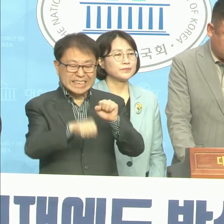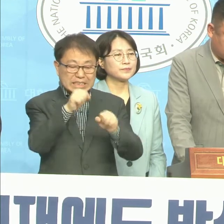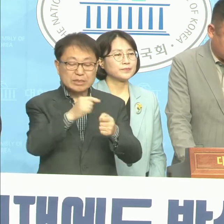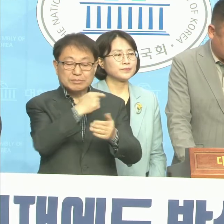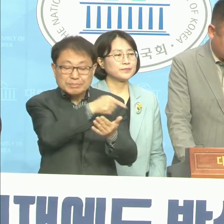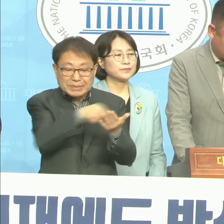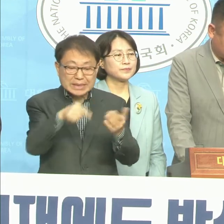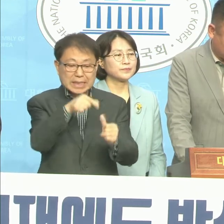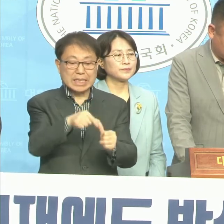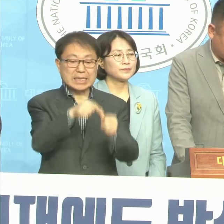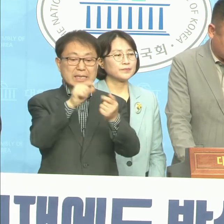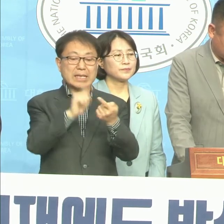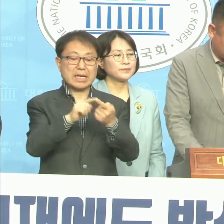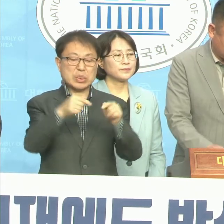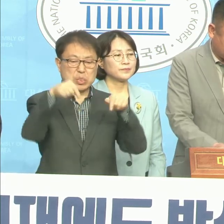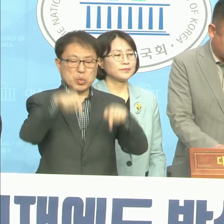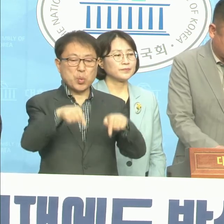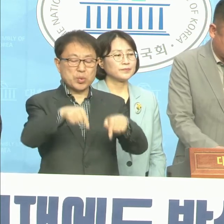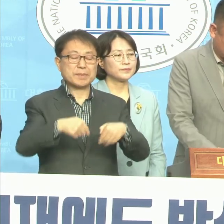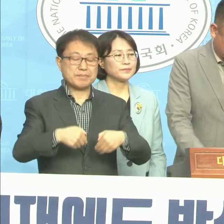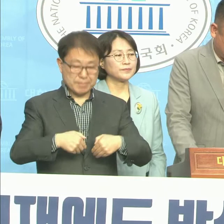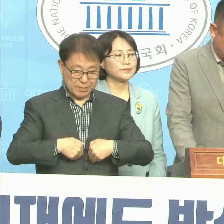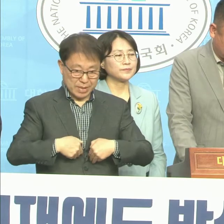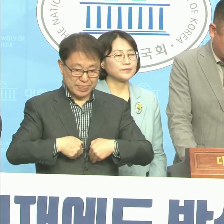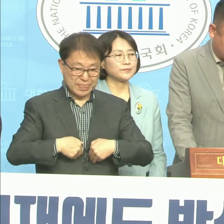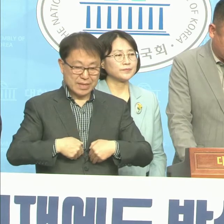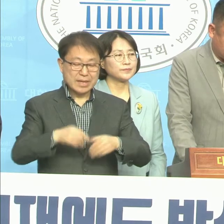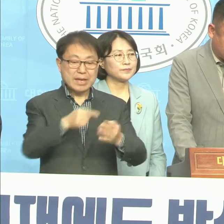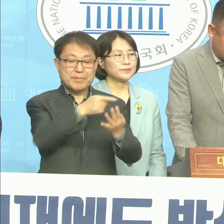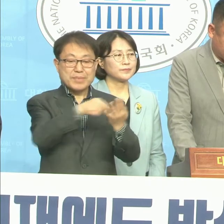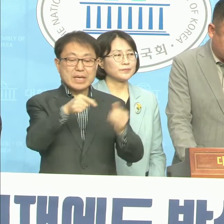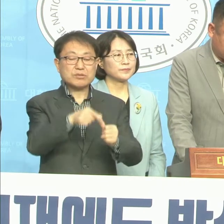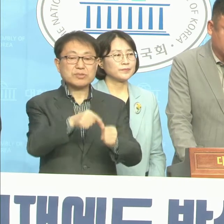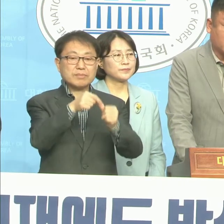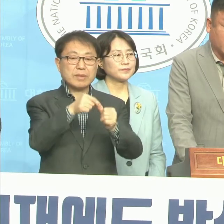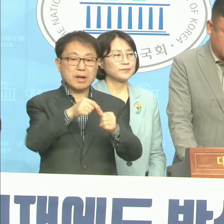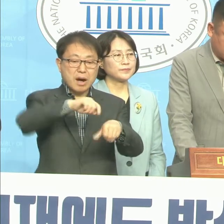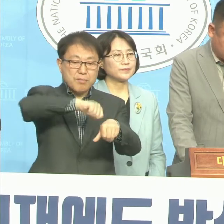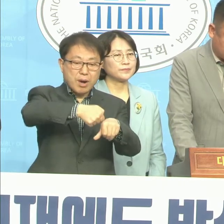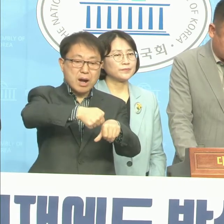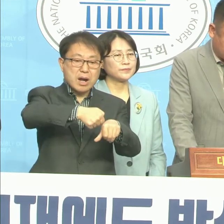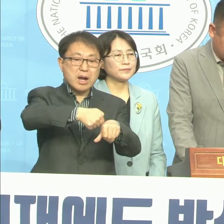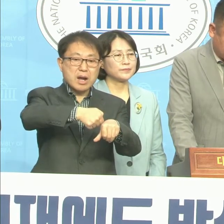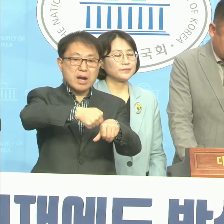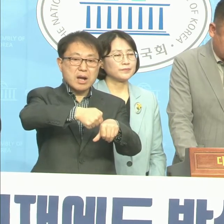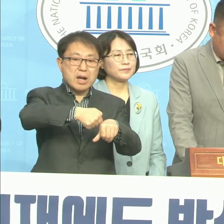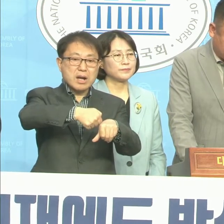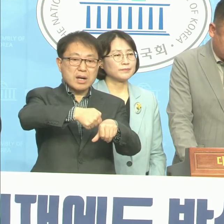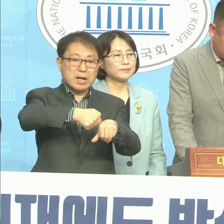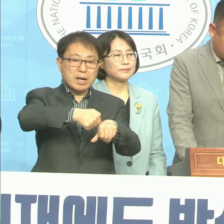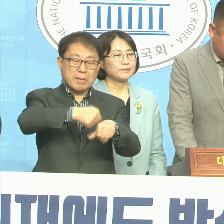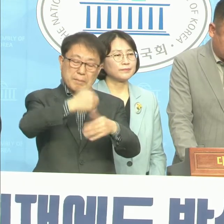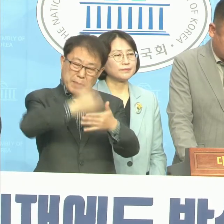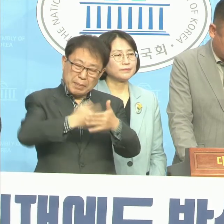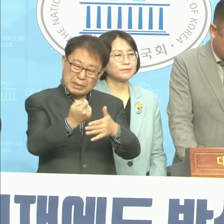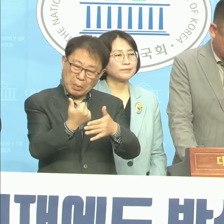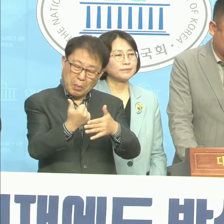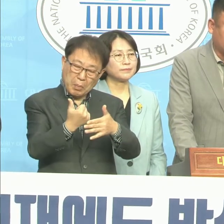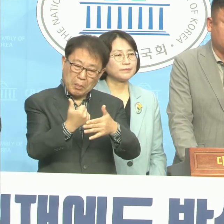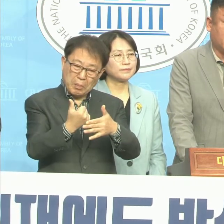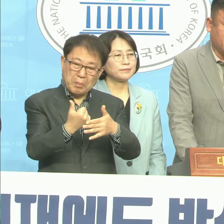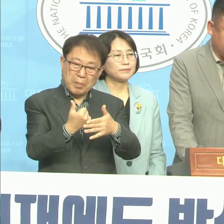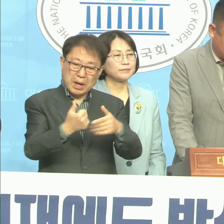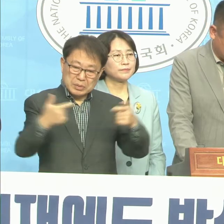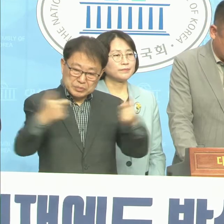피해구제 에 대한 논의 르가 이루어지 금연 피해구제를 하면 벌점 과징금 등을 감면하는 내용을 얼른